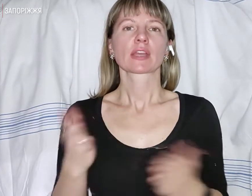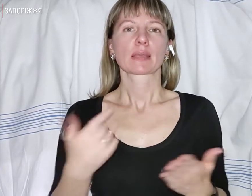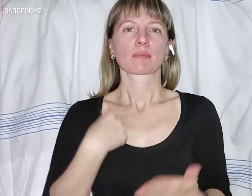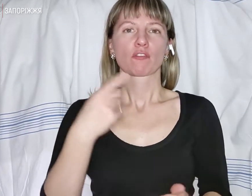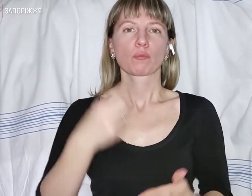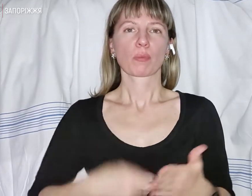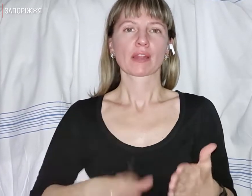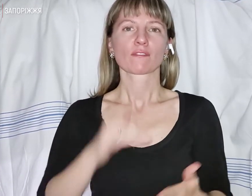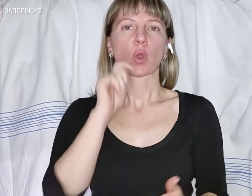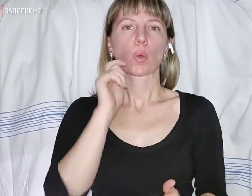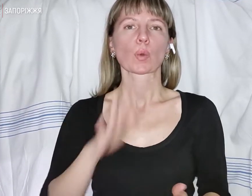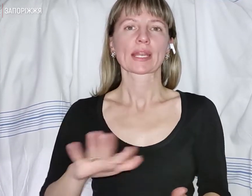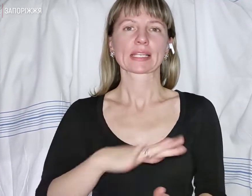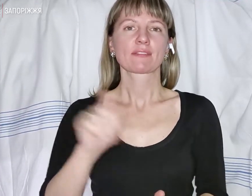за порядком. Угу.